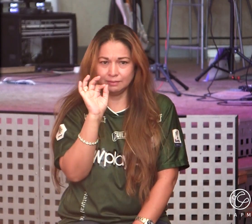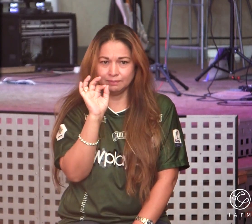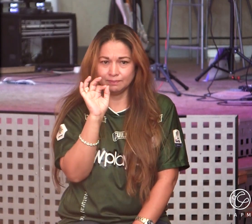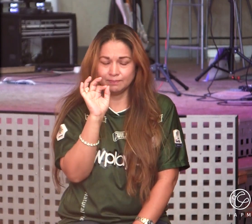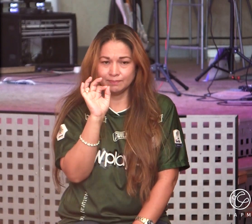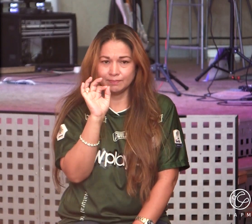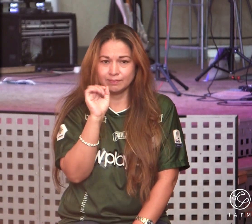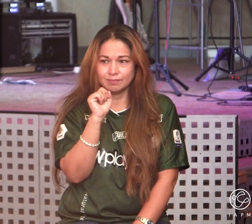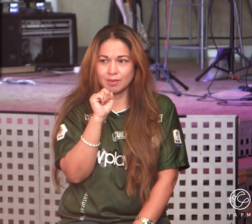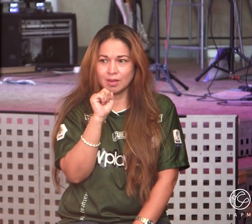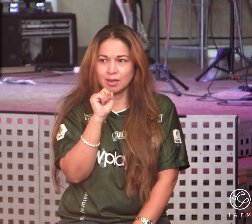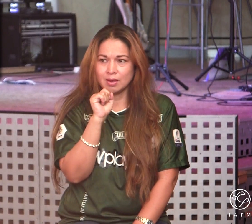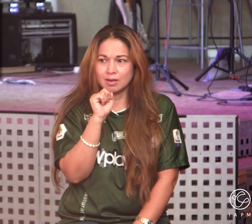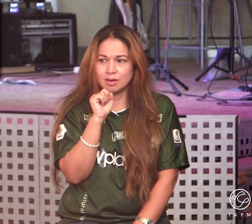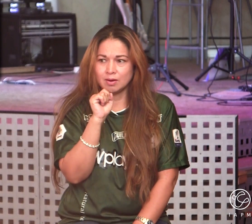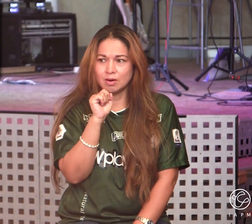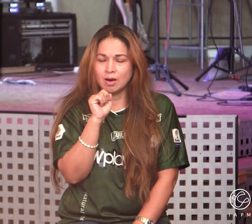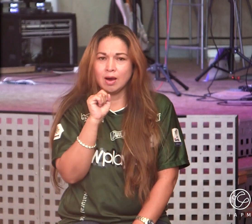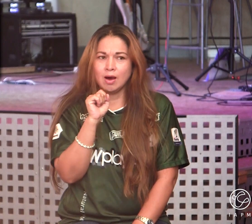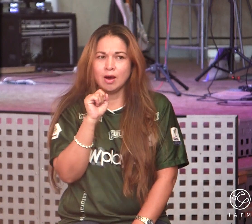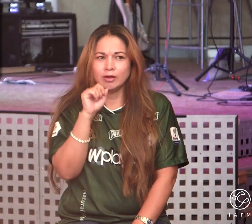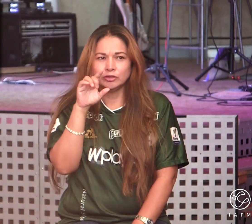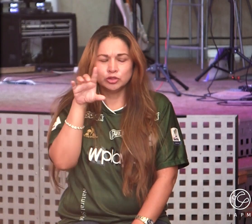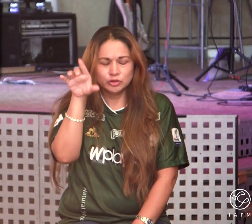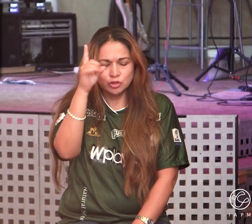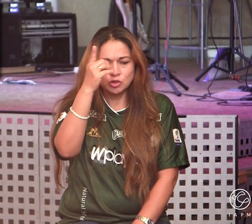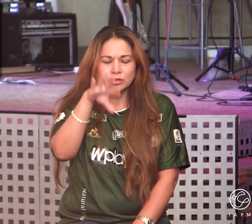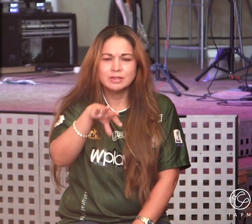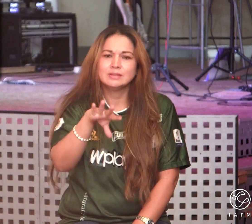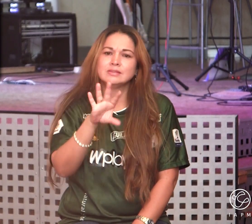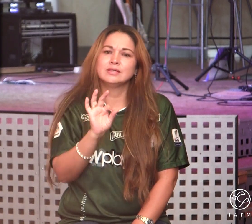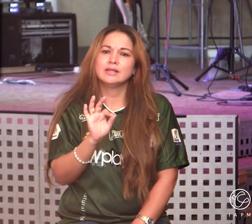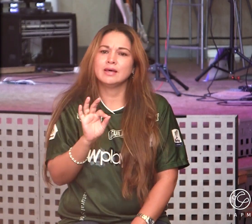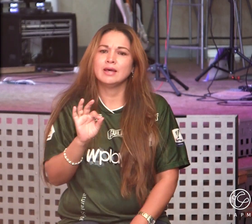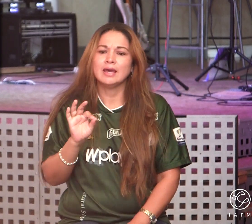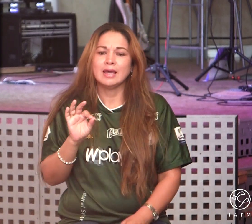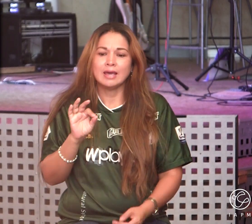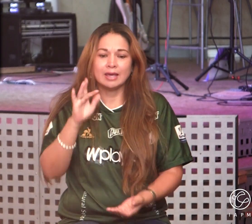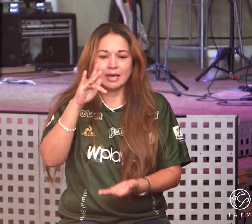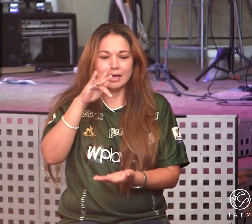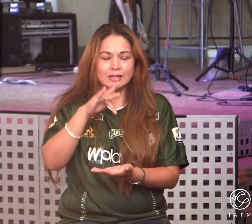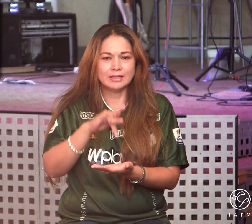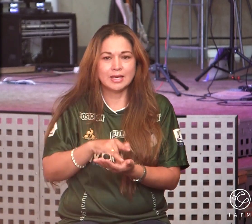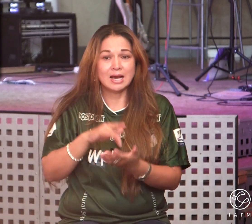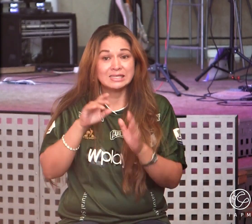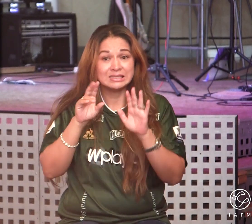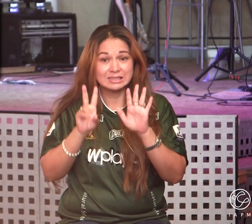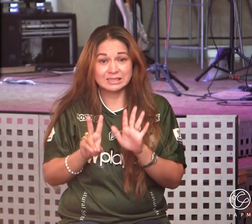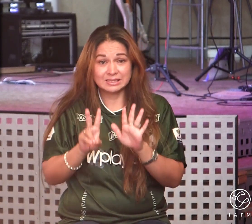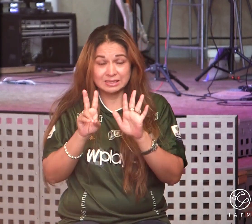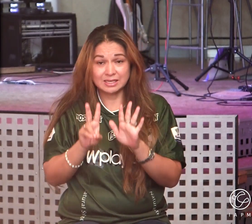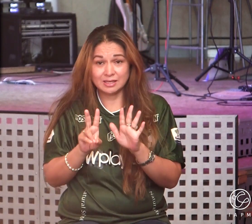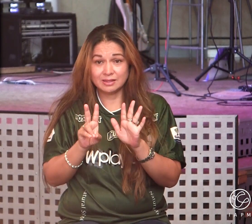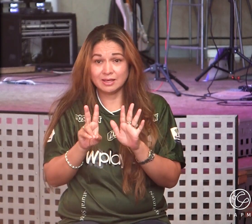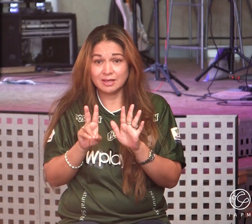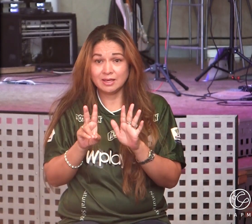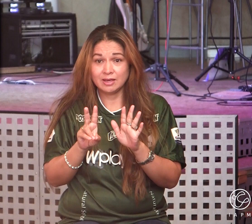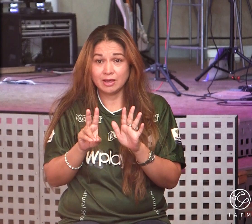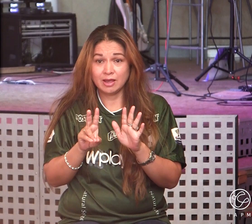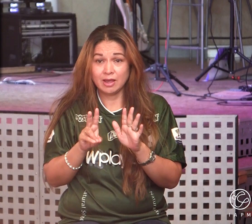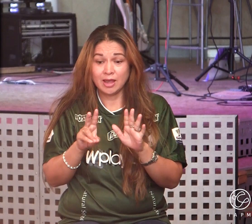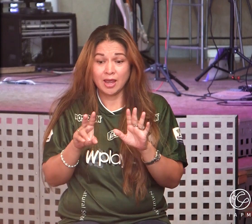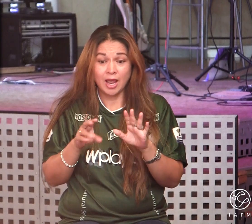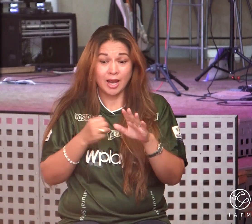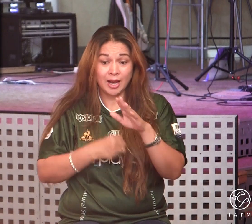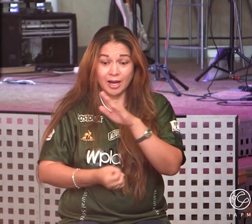coincidiera exactamente con el día séptimo del orden de la creación. ¿Qué pasó en el día séptimo? La Biblia nos acaba de describir